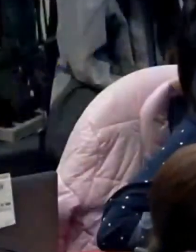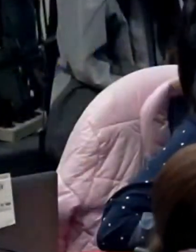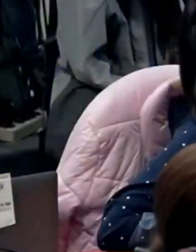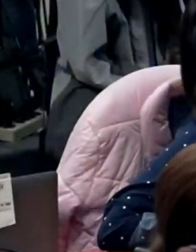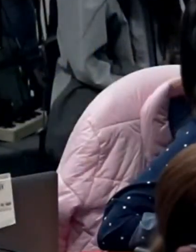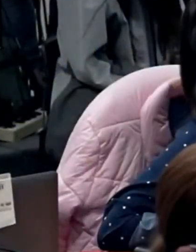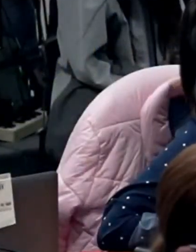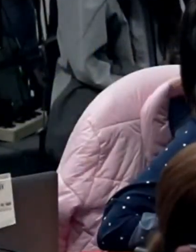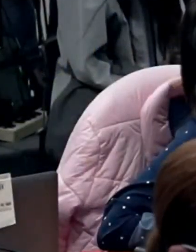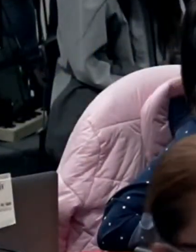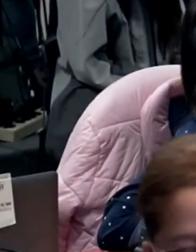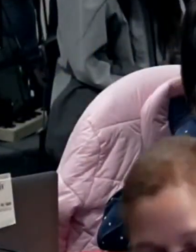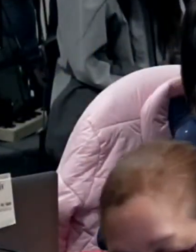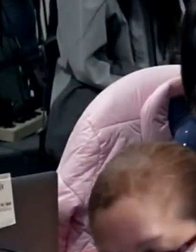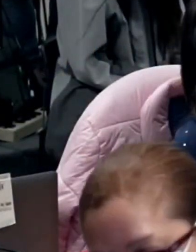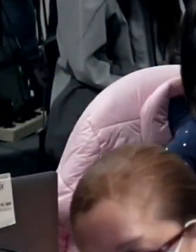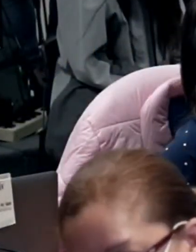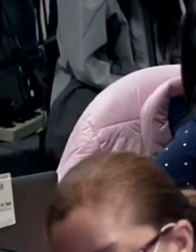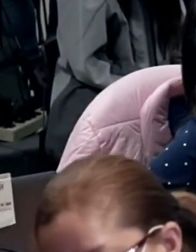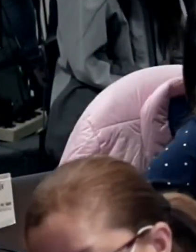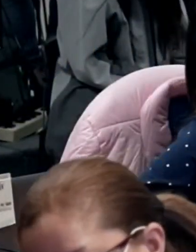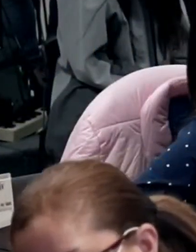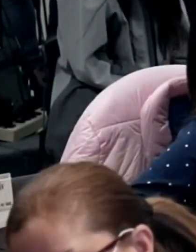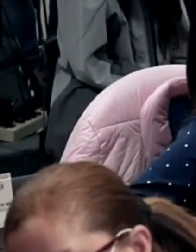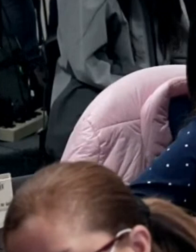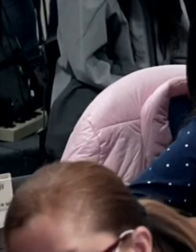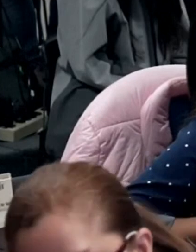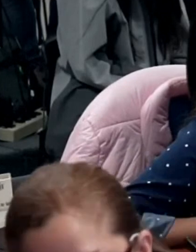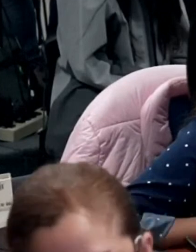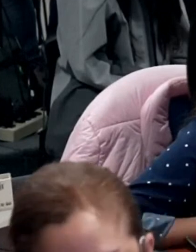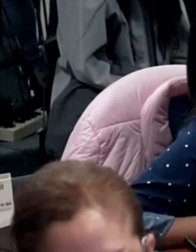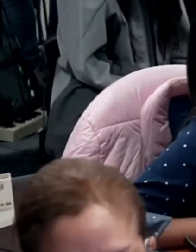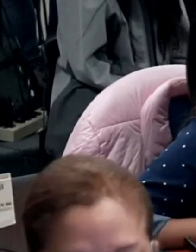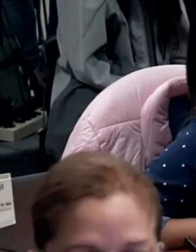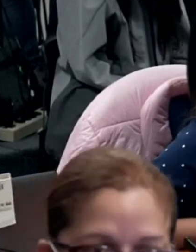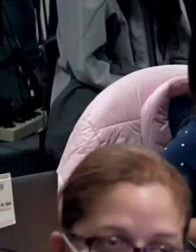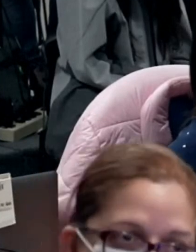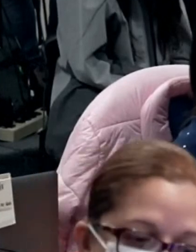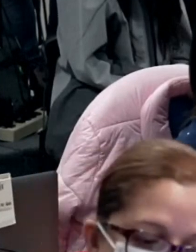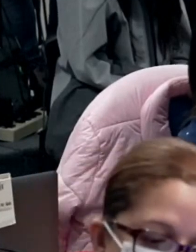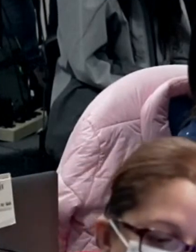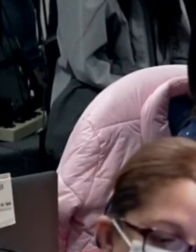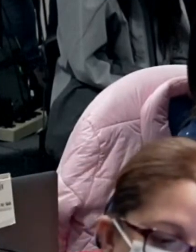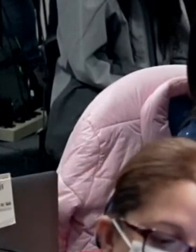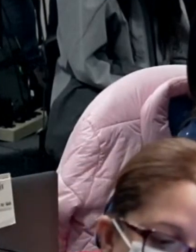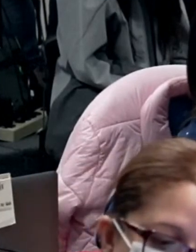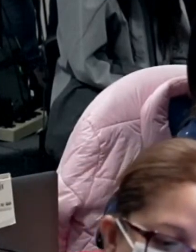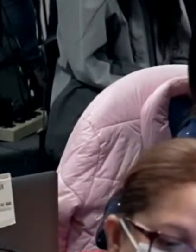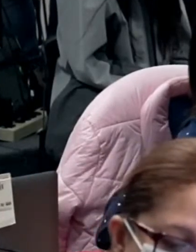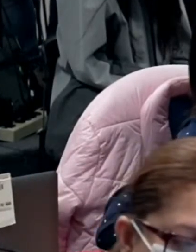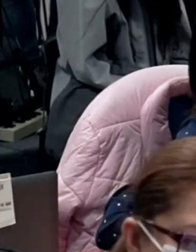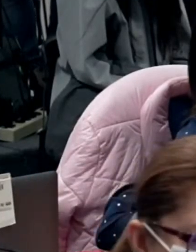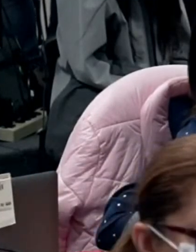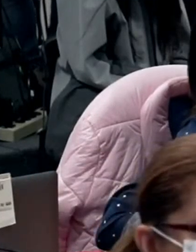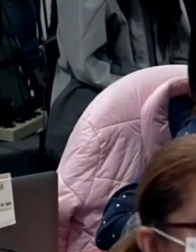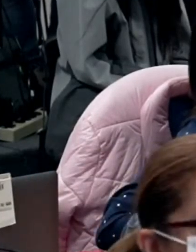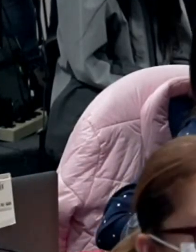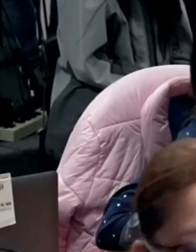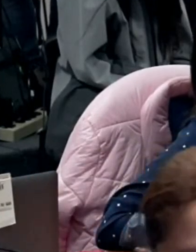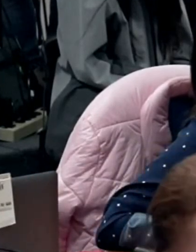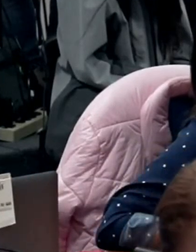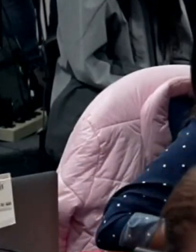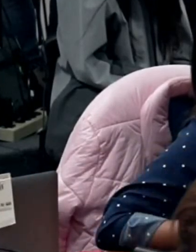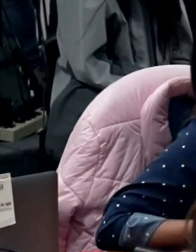ayudante general de la Guardia Nacional, nos gustaría saber, como el municipio de San Luis fue básicamente el más afectado en horas de la madrugada con